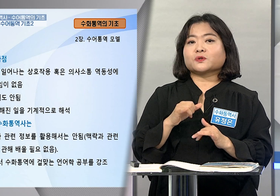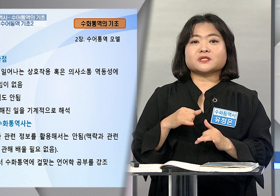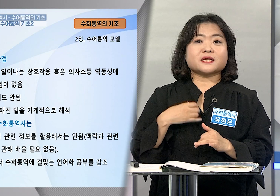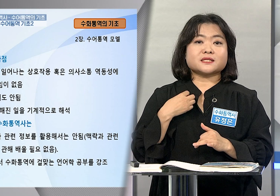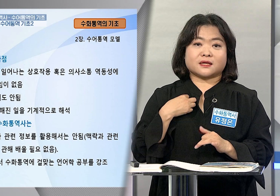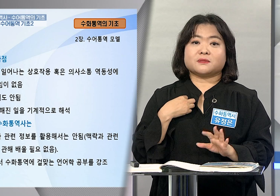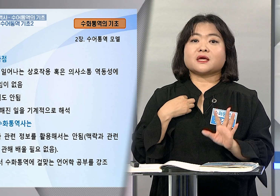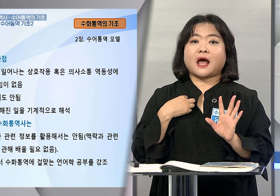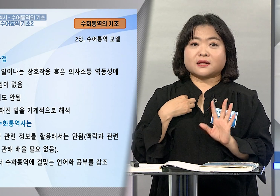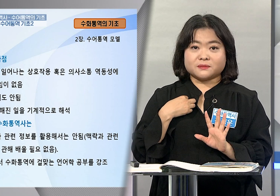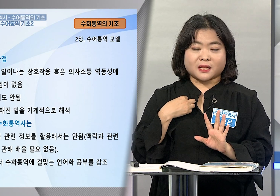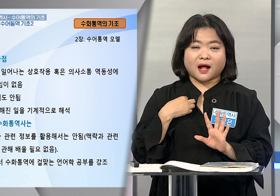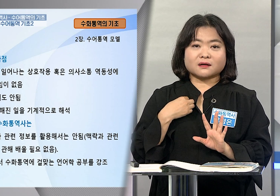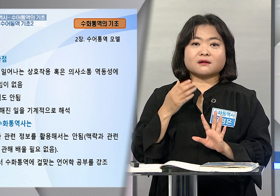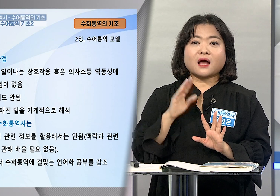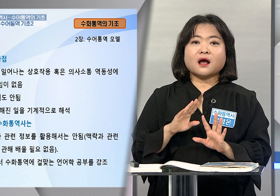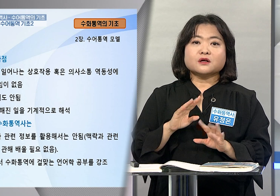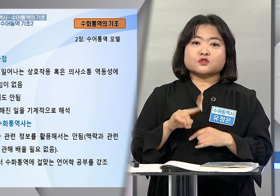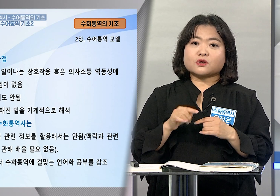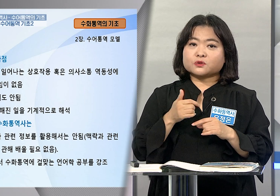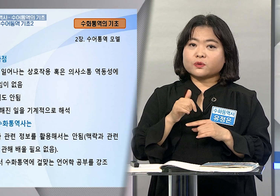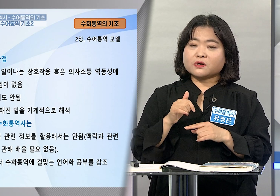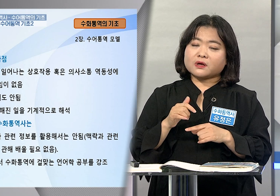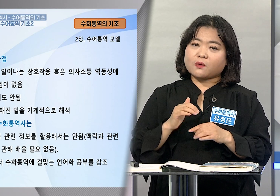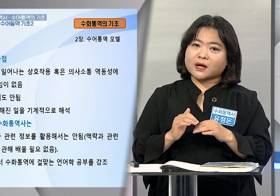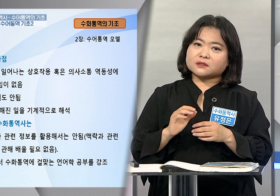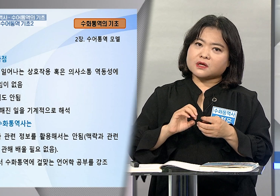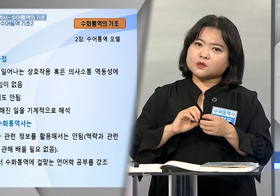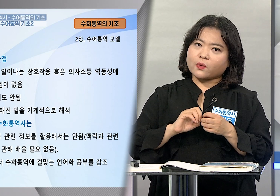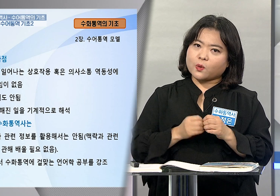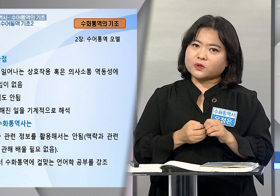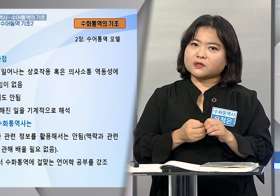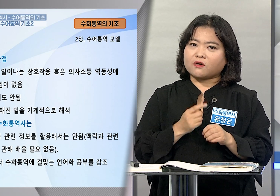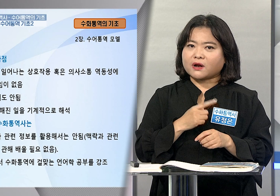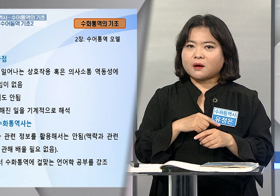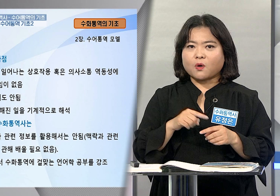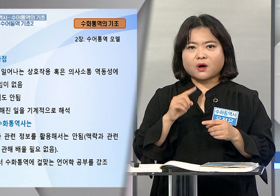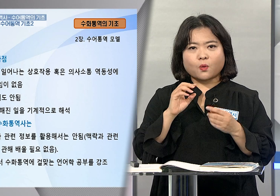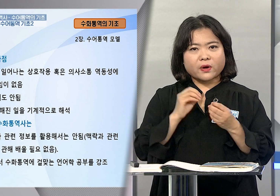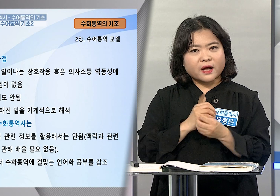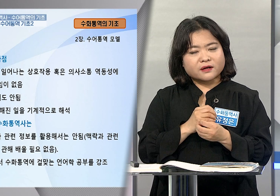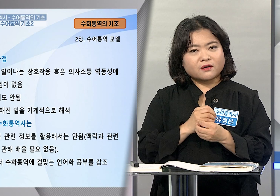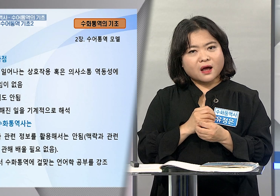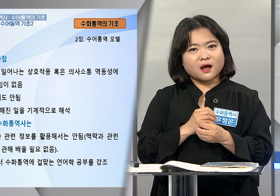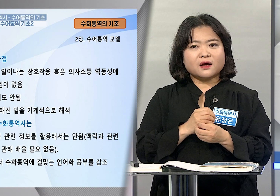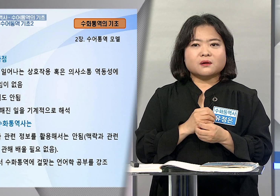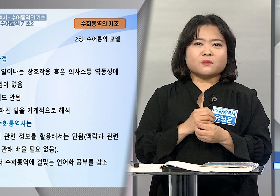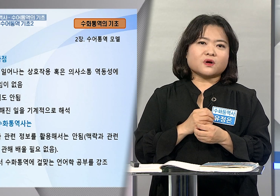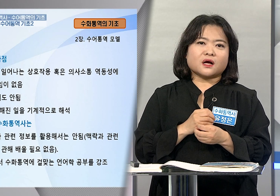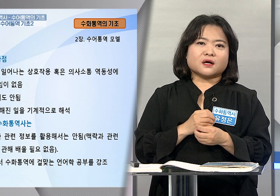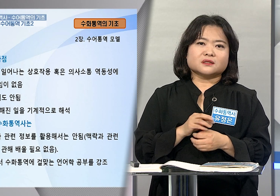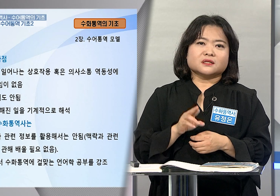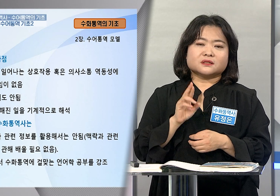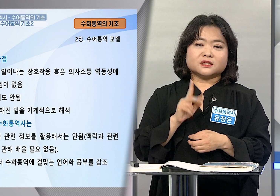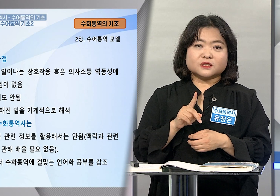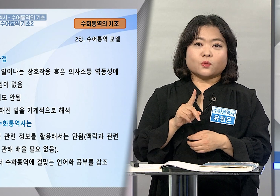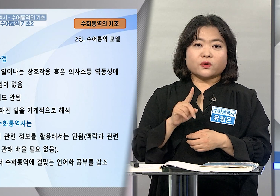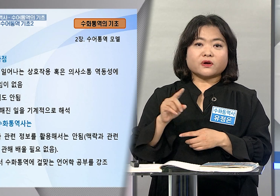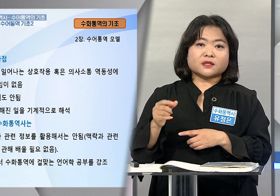수화통역사의 책임이 아닙니다. 그러나 수화통역의 과정에서 왜곡이 되거나 뭔가 오해가 있거나 뭔가 틀린 오역의